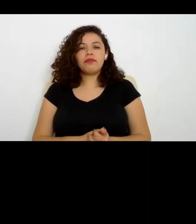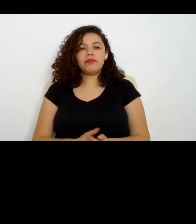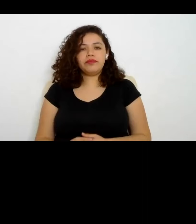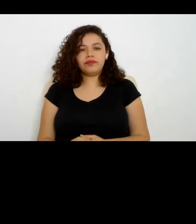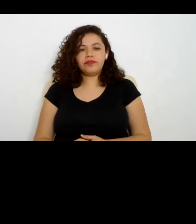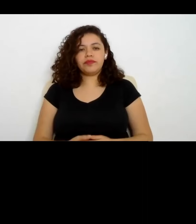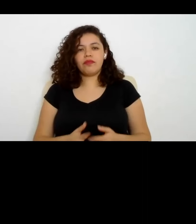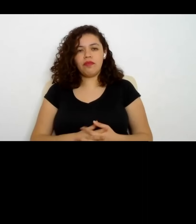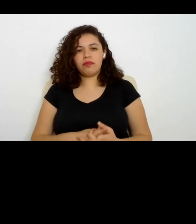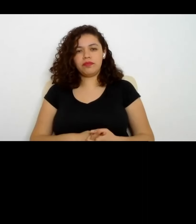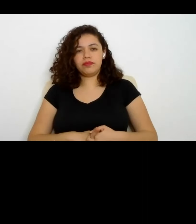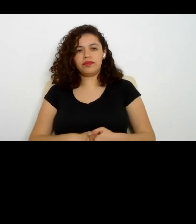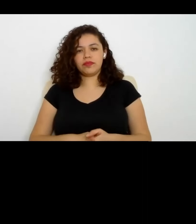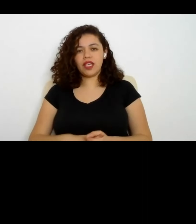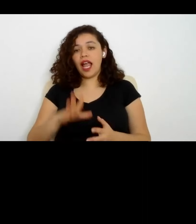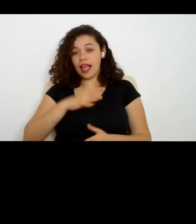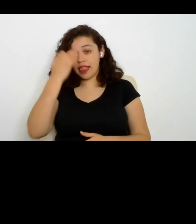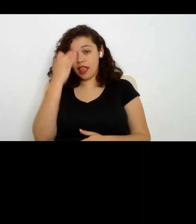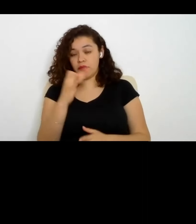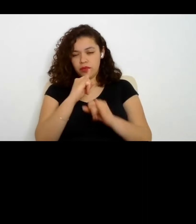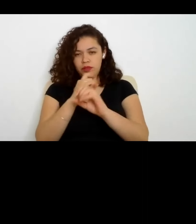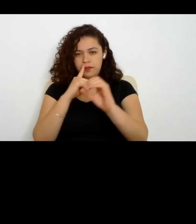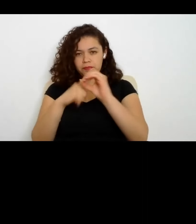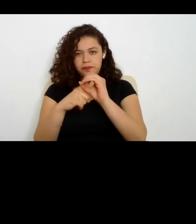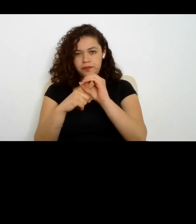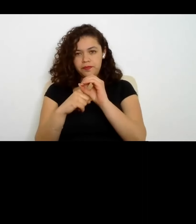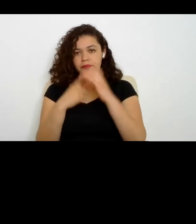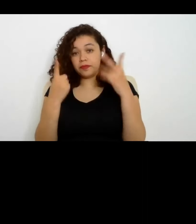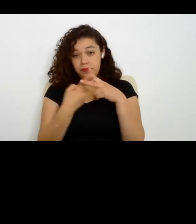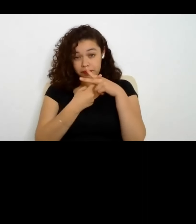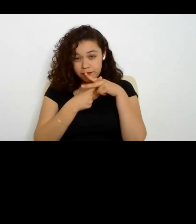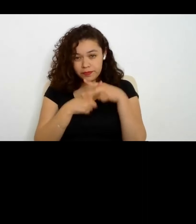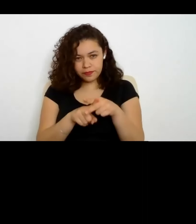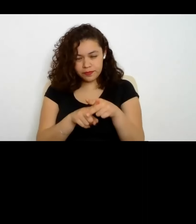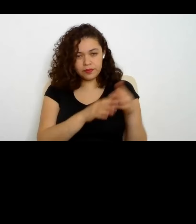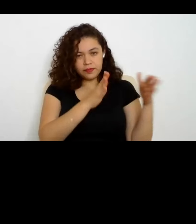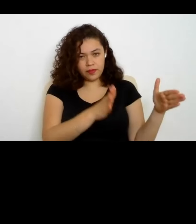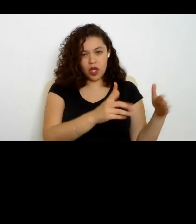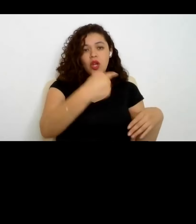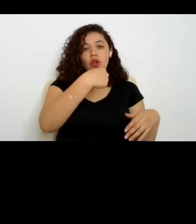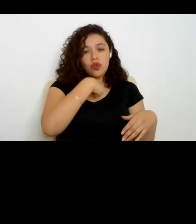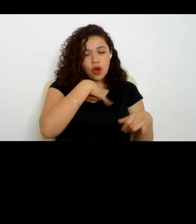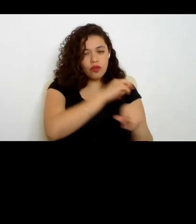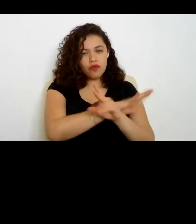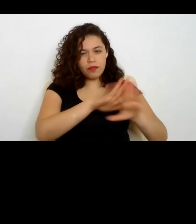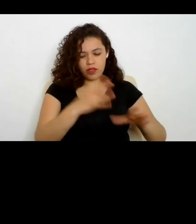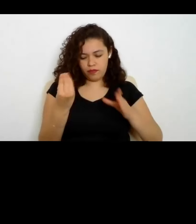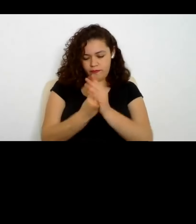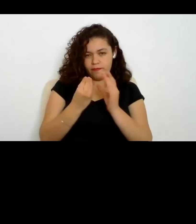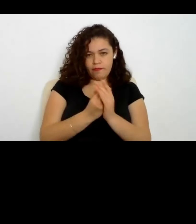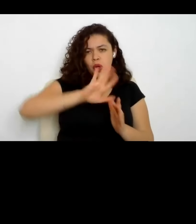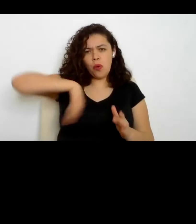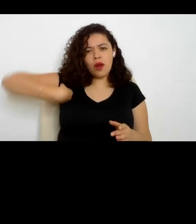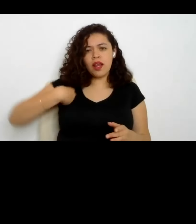y aquí viene lo del periodo de bloqueo. Entonces, en principio, o sea, el principio es, yo voy a mantener los datos personales por un periodo de